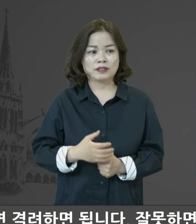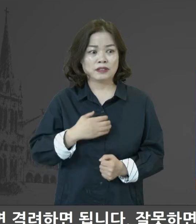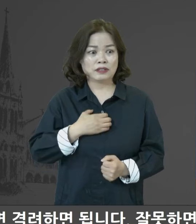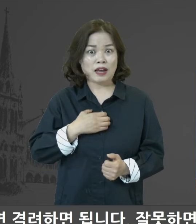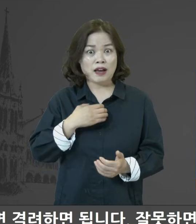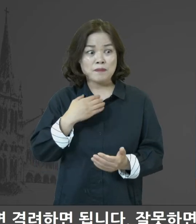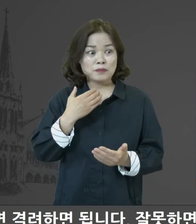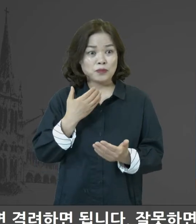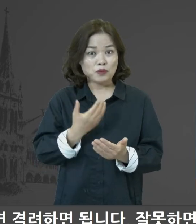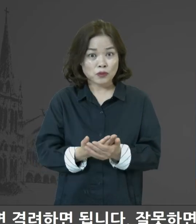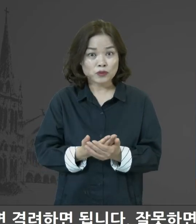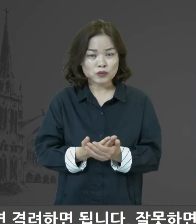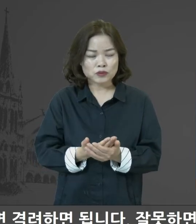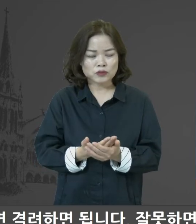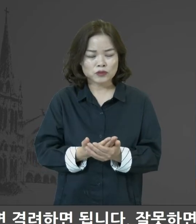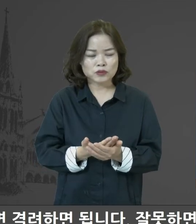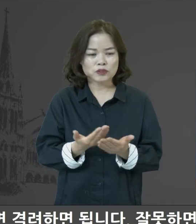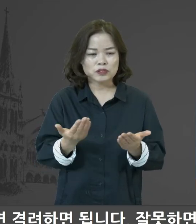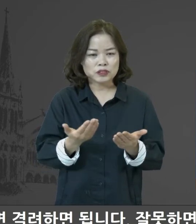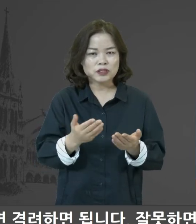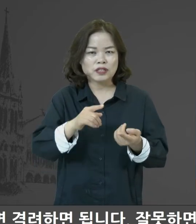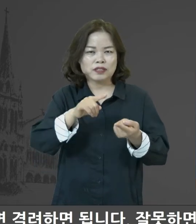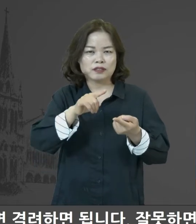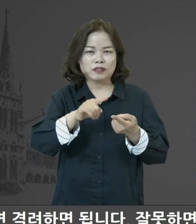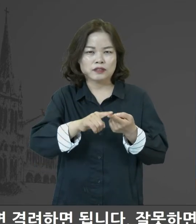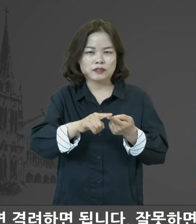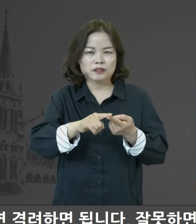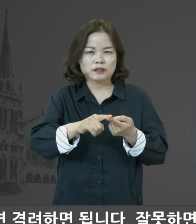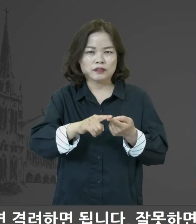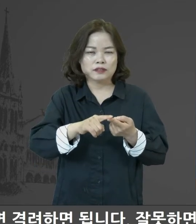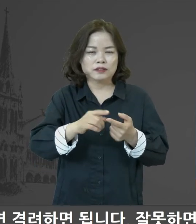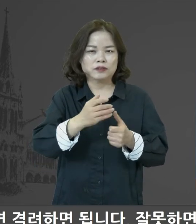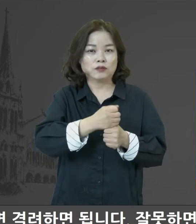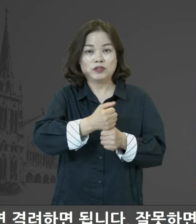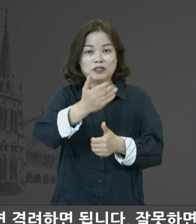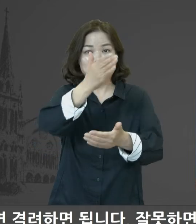감동을 주는 일을 놓쳐서는 안 됩니다.